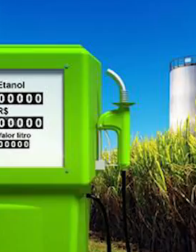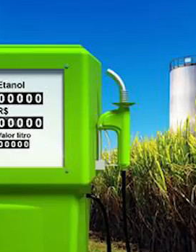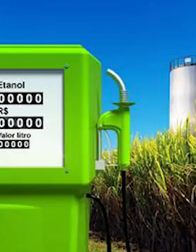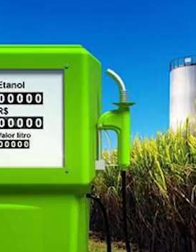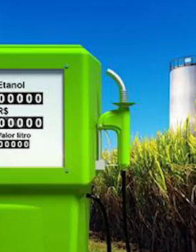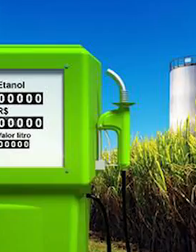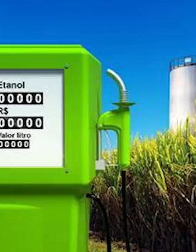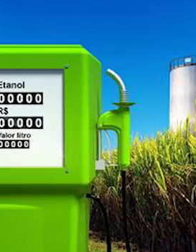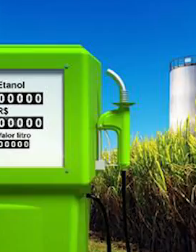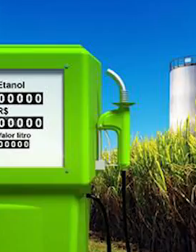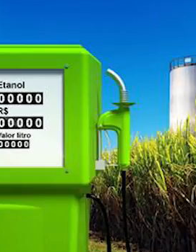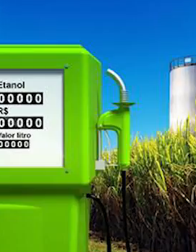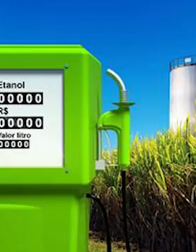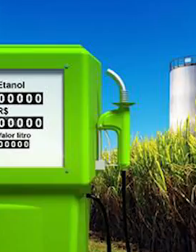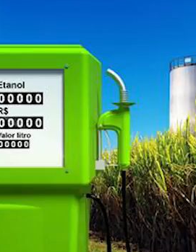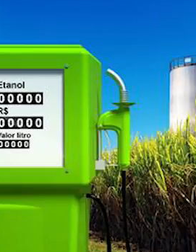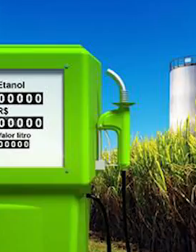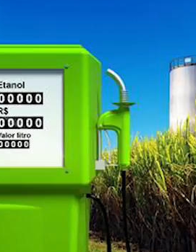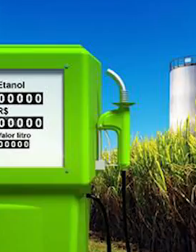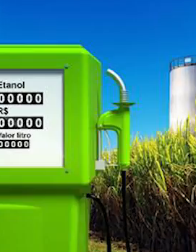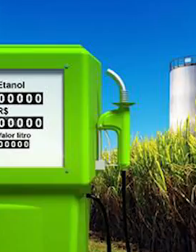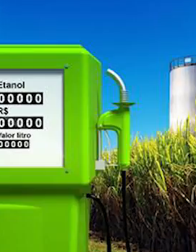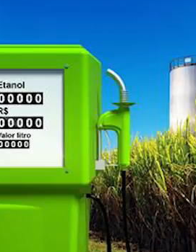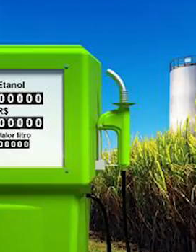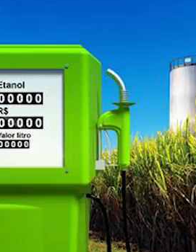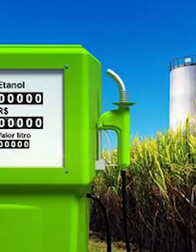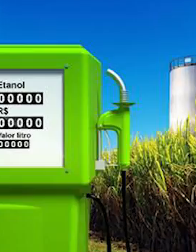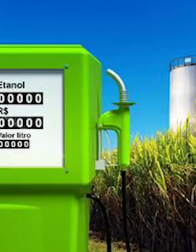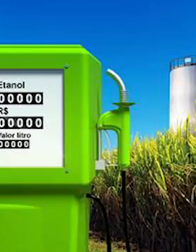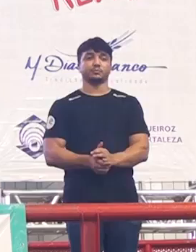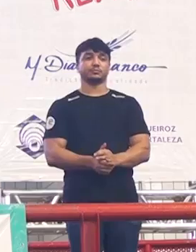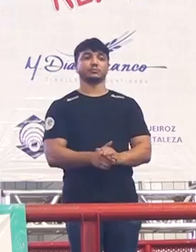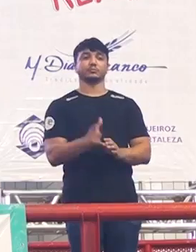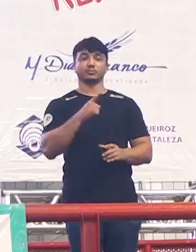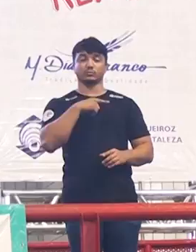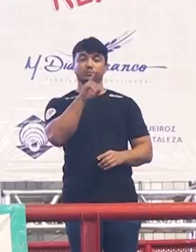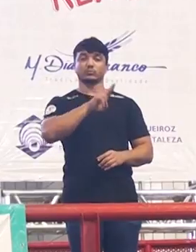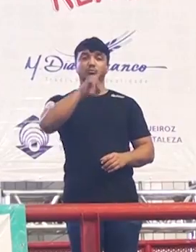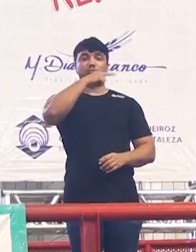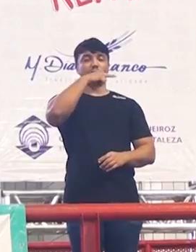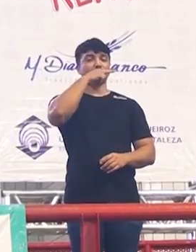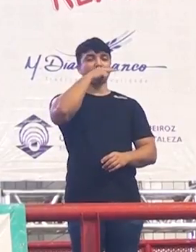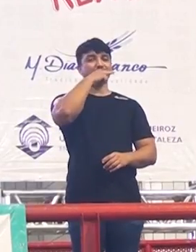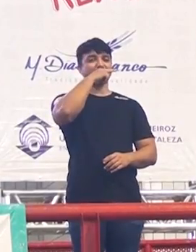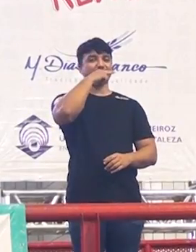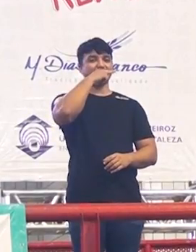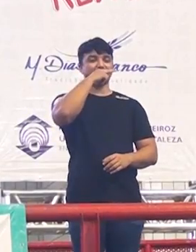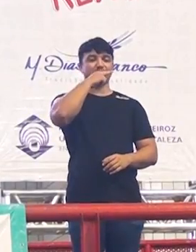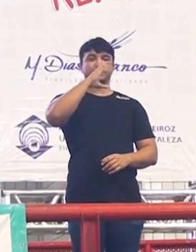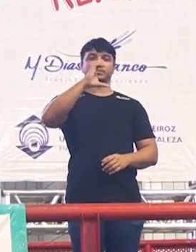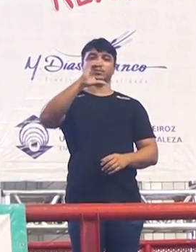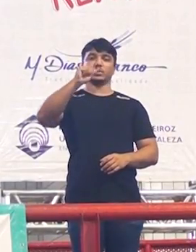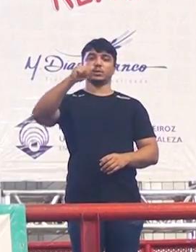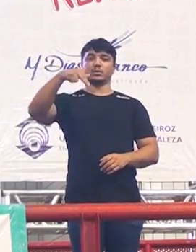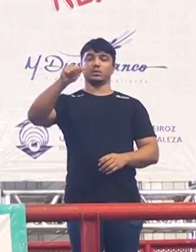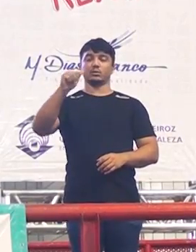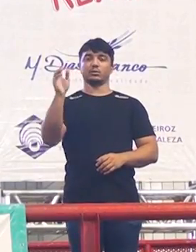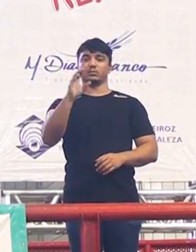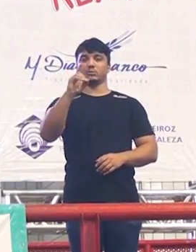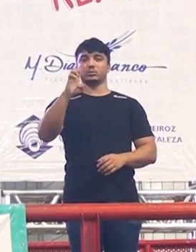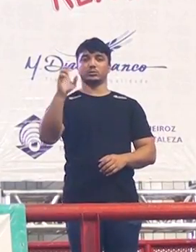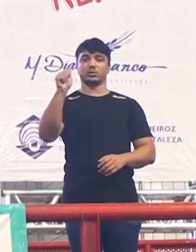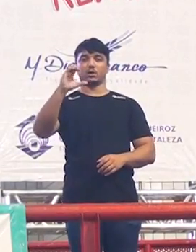O etanol, o nosso etanol brasileiro, ele é produzido a partir da cana-de-açúcar. Como é que ele é